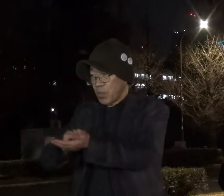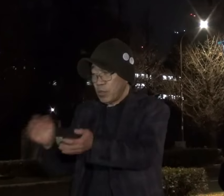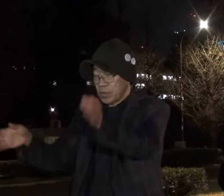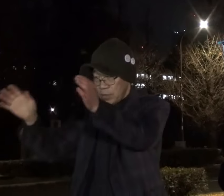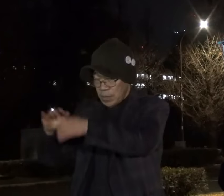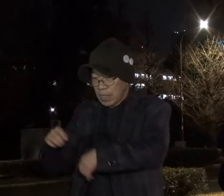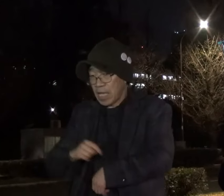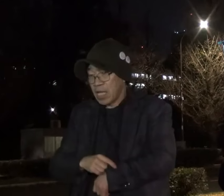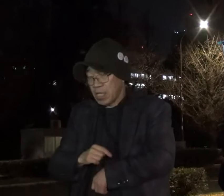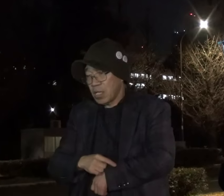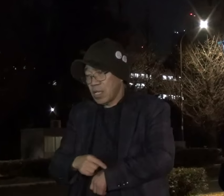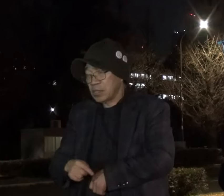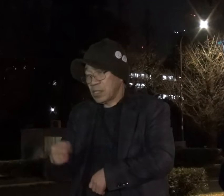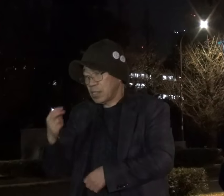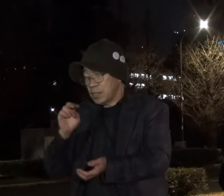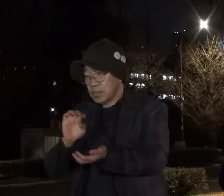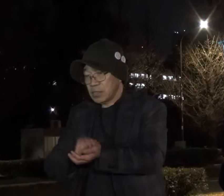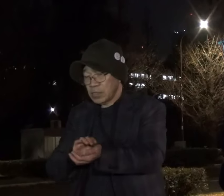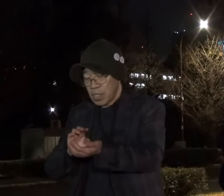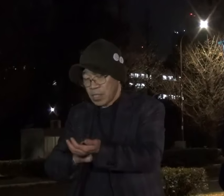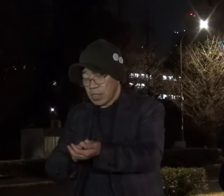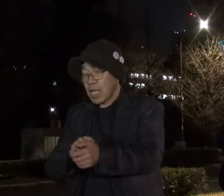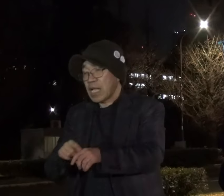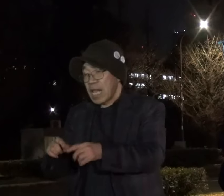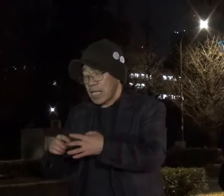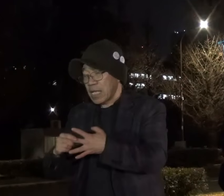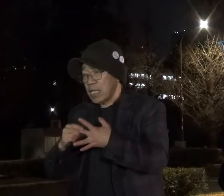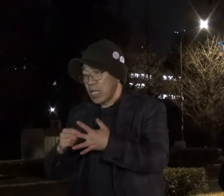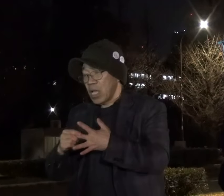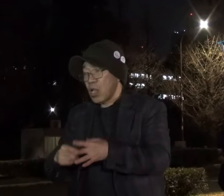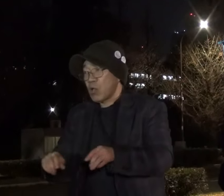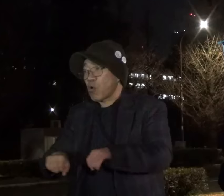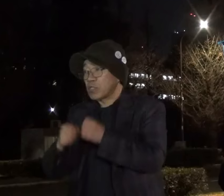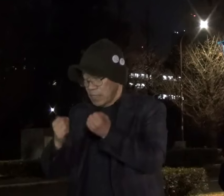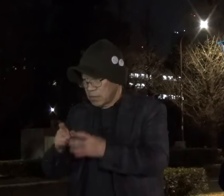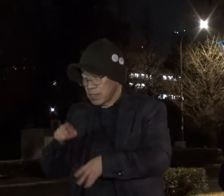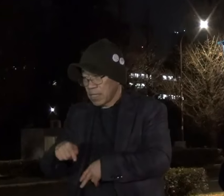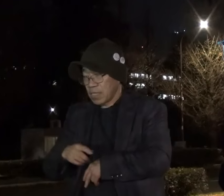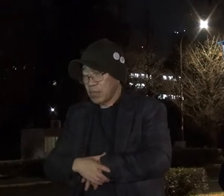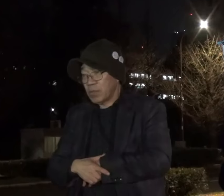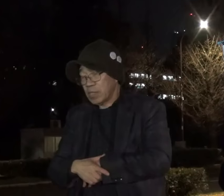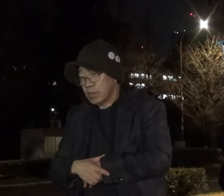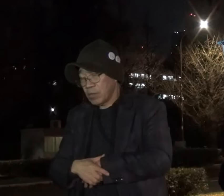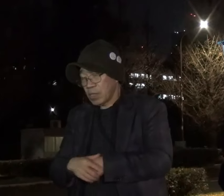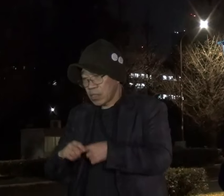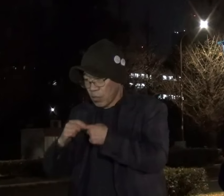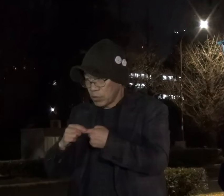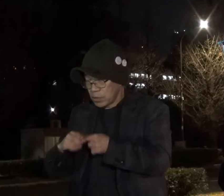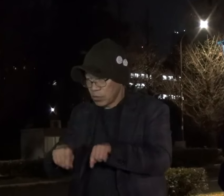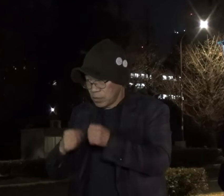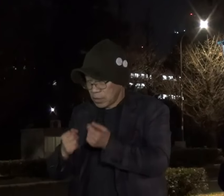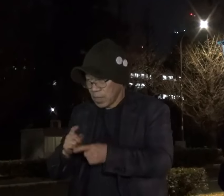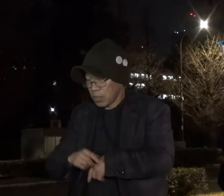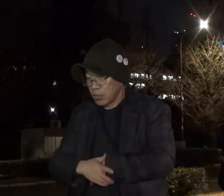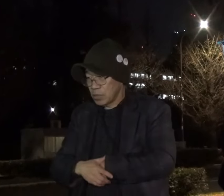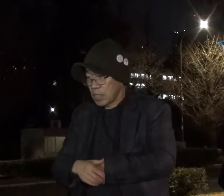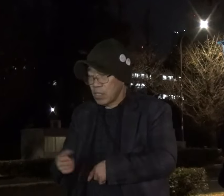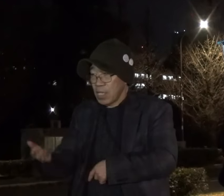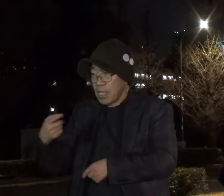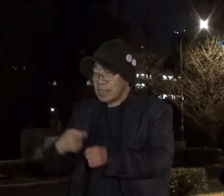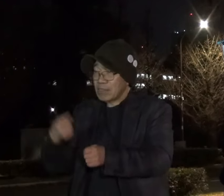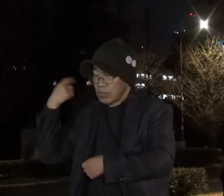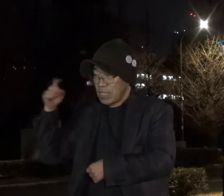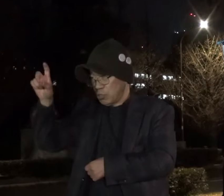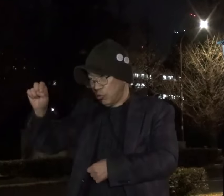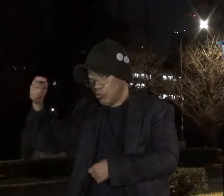放骨折ということで3ヶ月程度の治療を要するとの診断だそうです。で、ご記憶の方もおられると思いますが、昨年11月